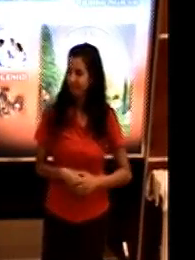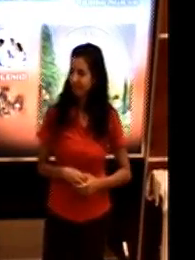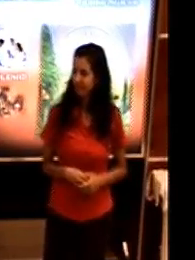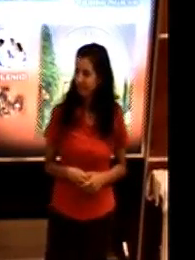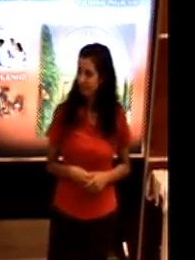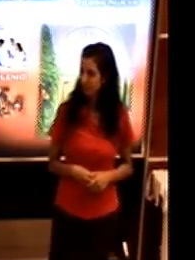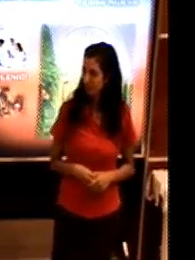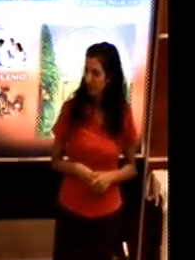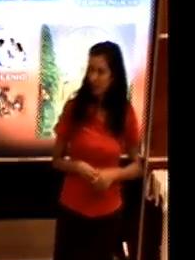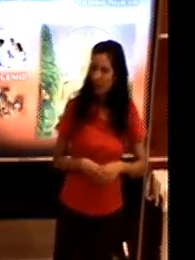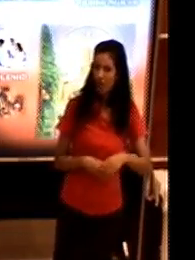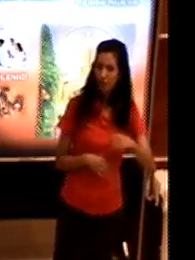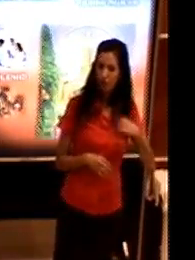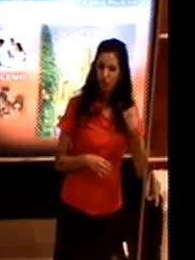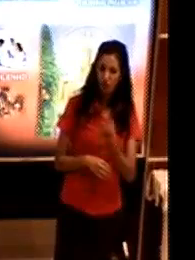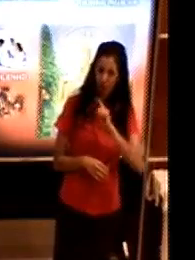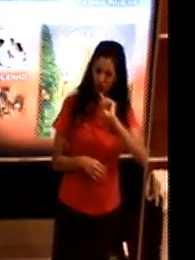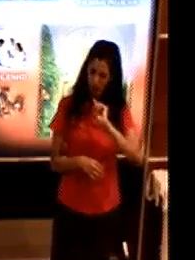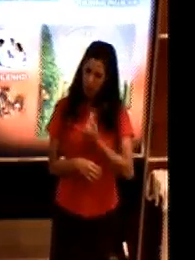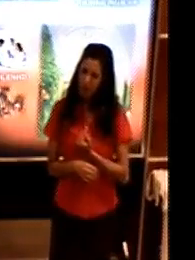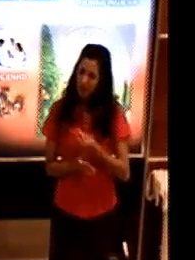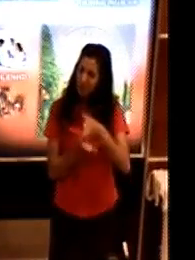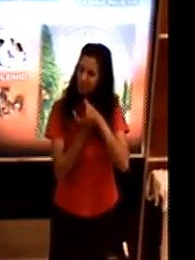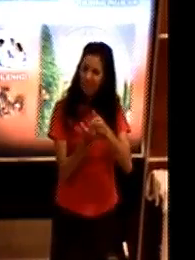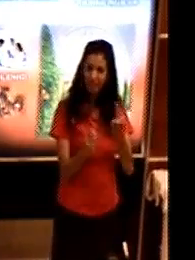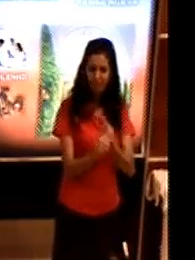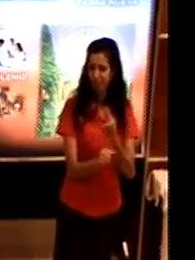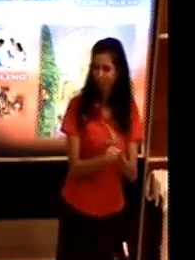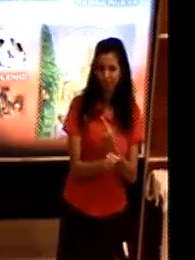puede guardar el sábado. ¿Está claro esto?